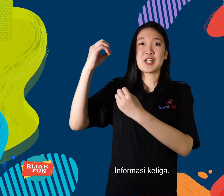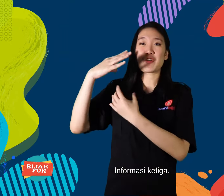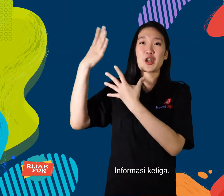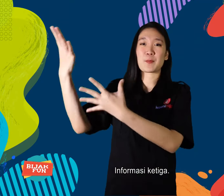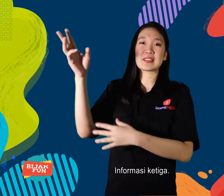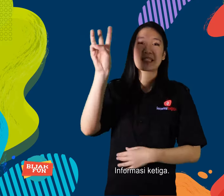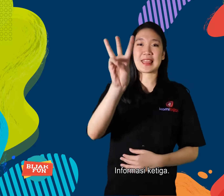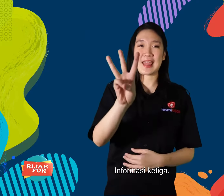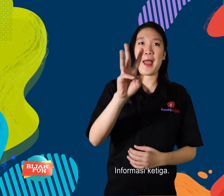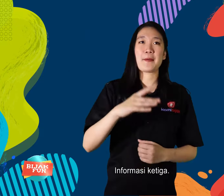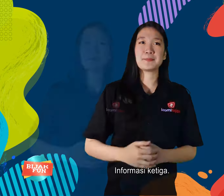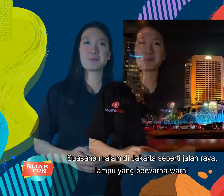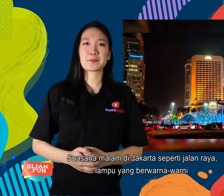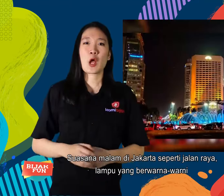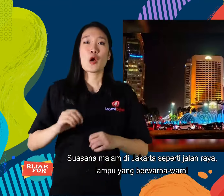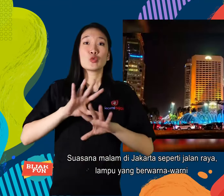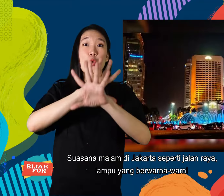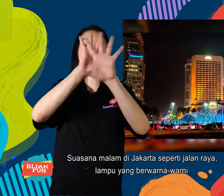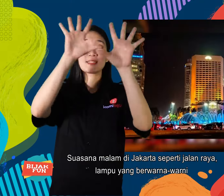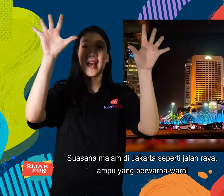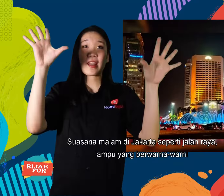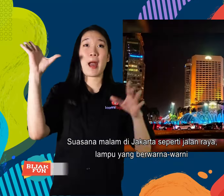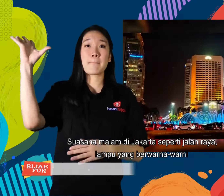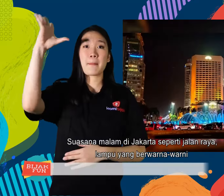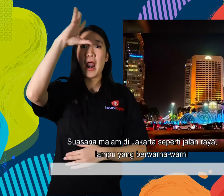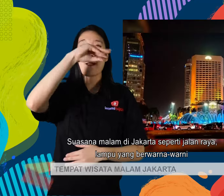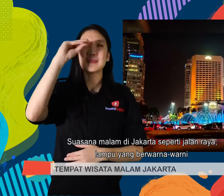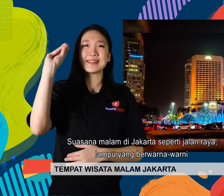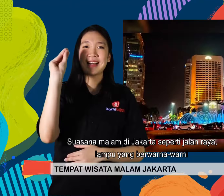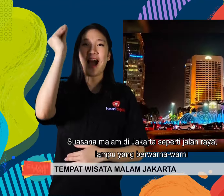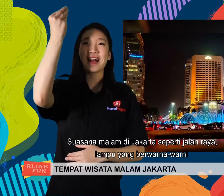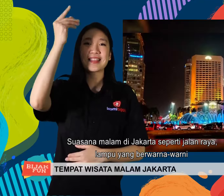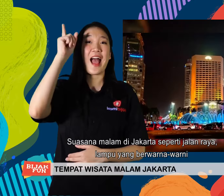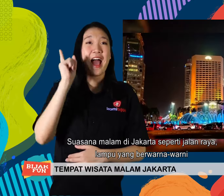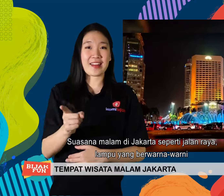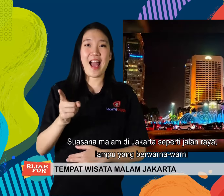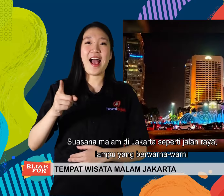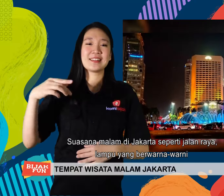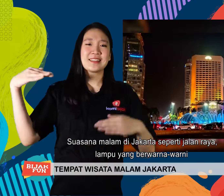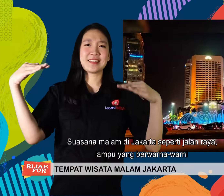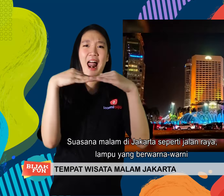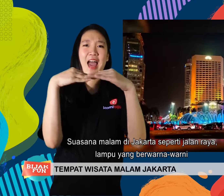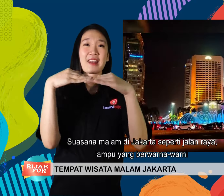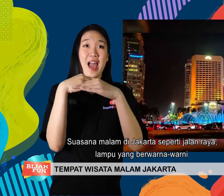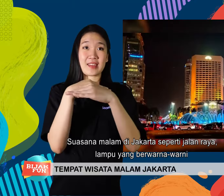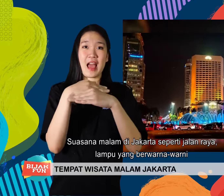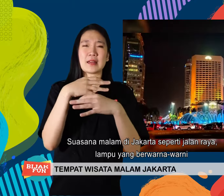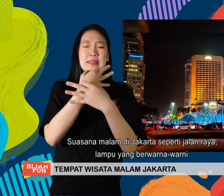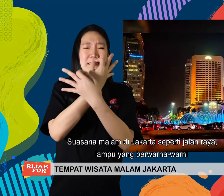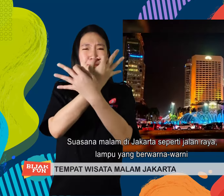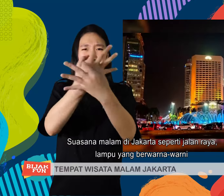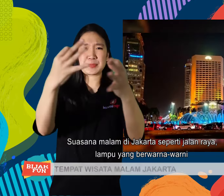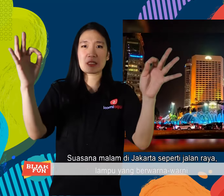Informasi ketiga, suasana malam di Jakarta seperti jalan raya, lampu yang berwarna-warni,